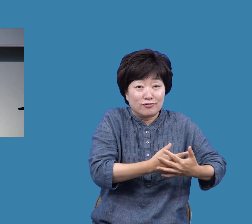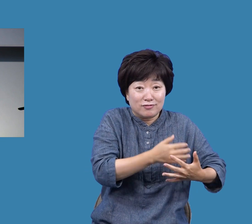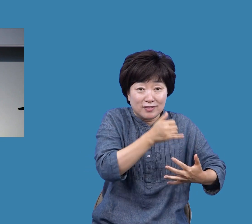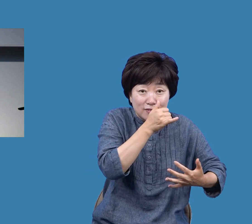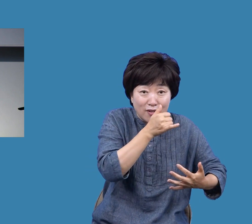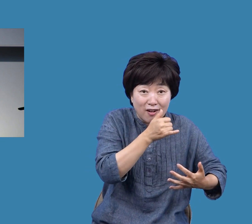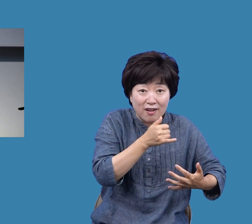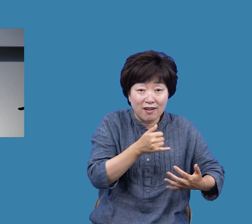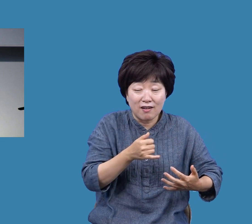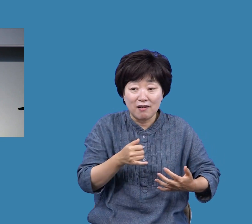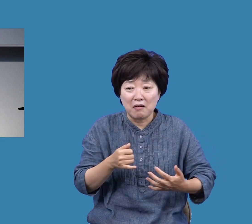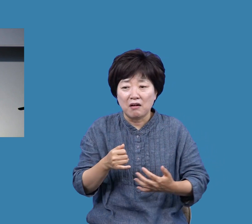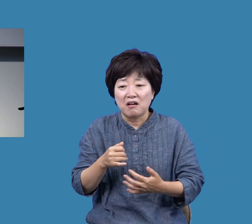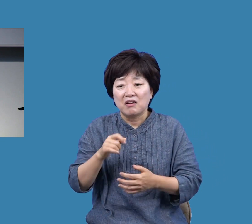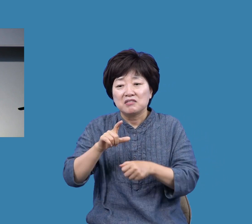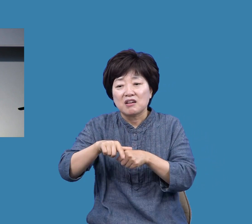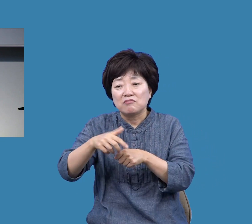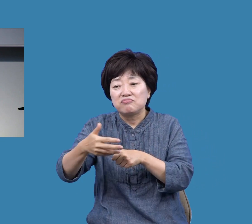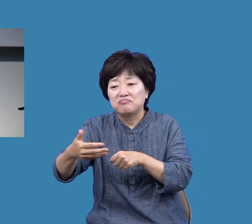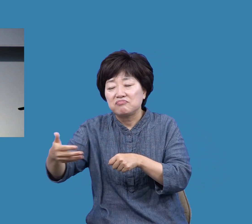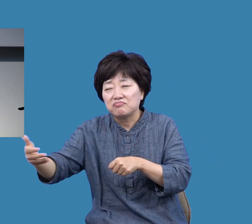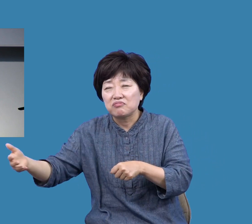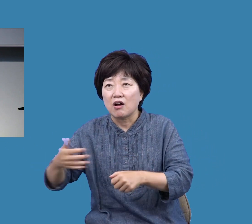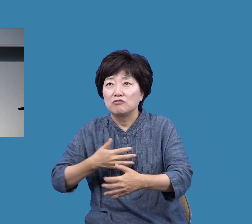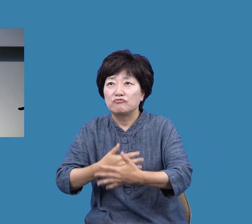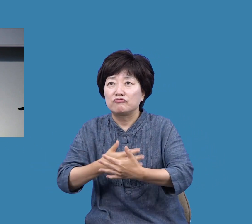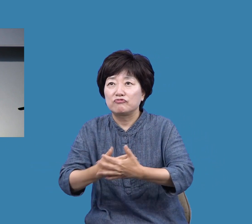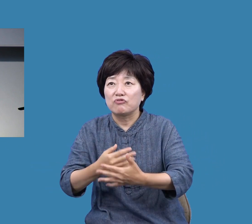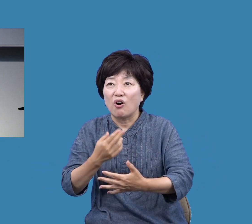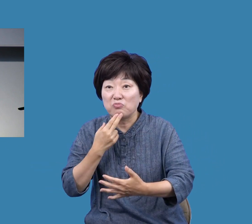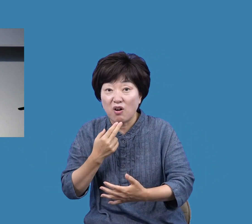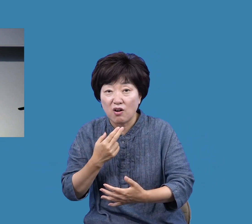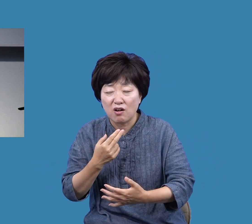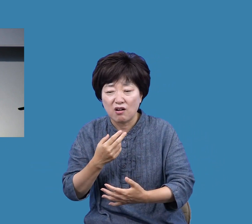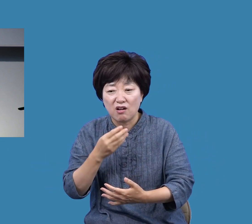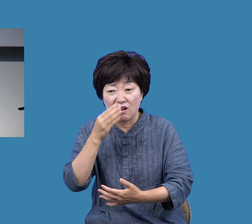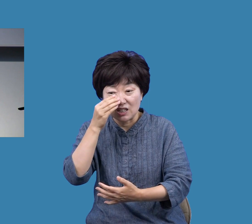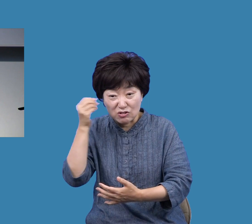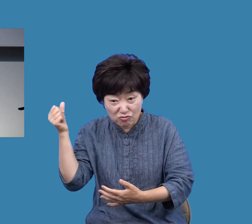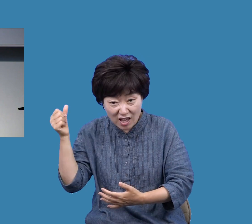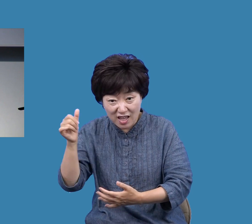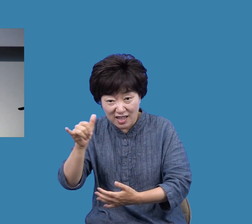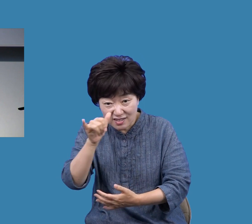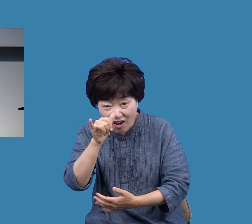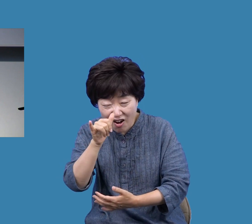없어져? 그 얘기는 뭐예요? 익숙해지고 있다는 거지.